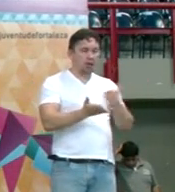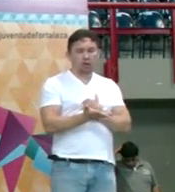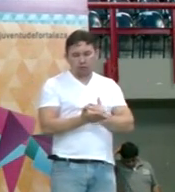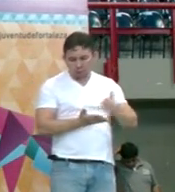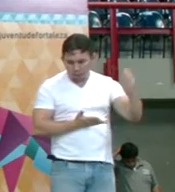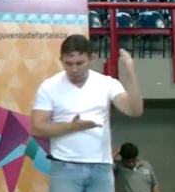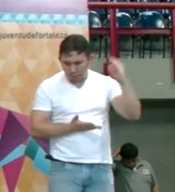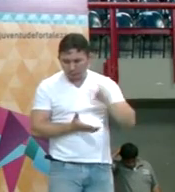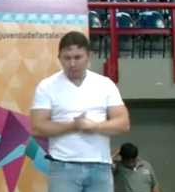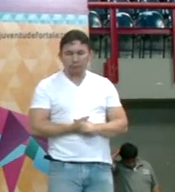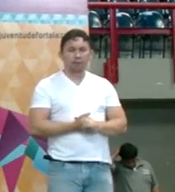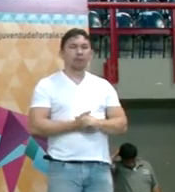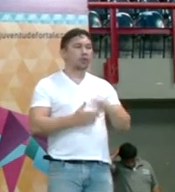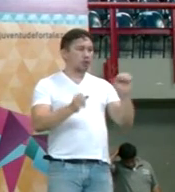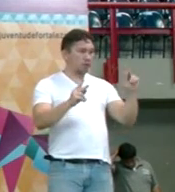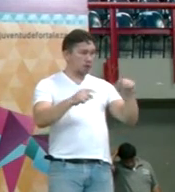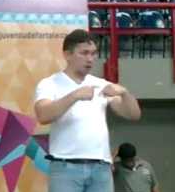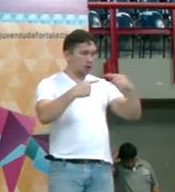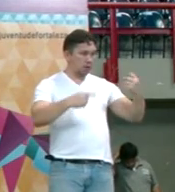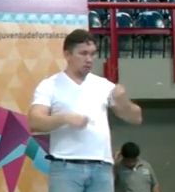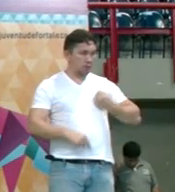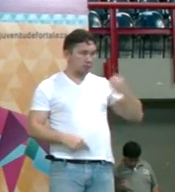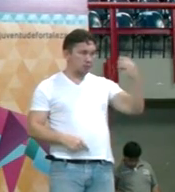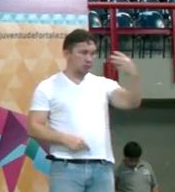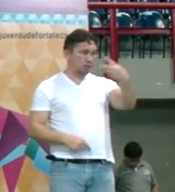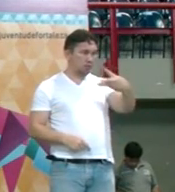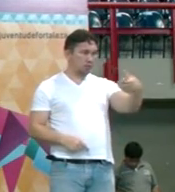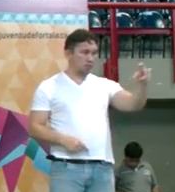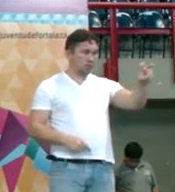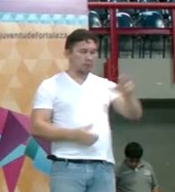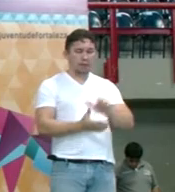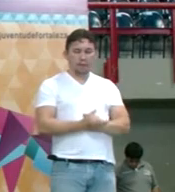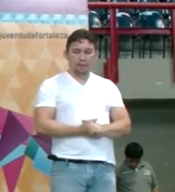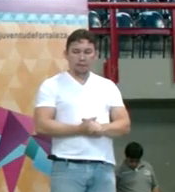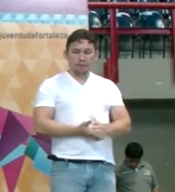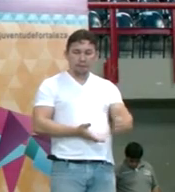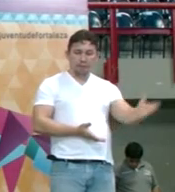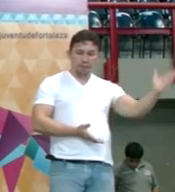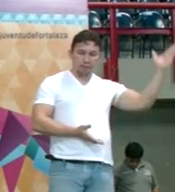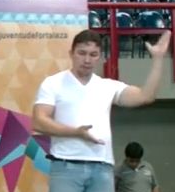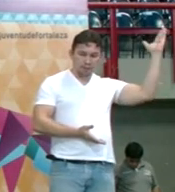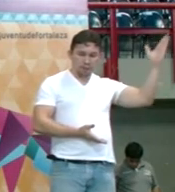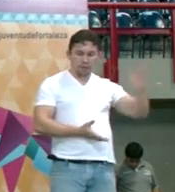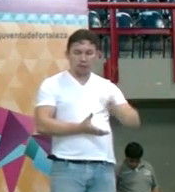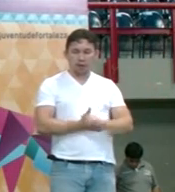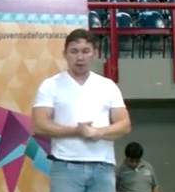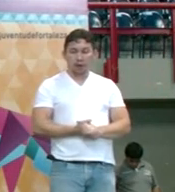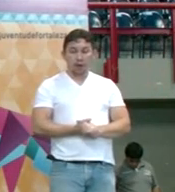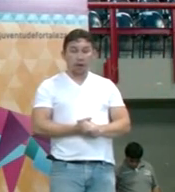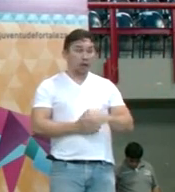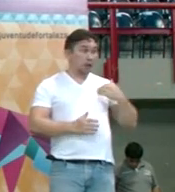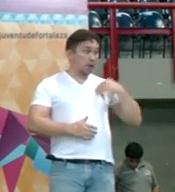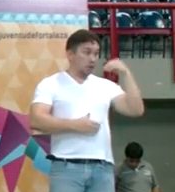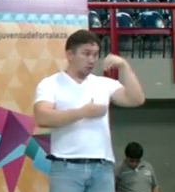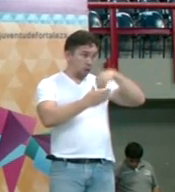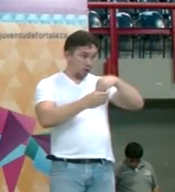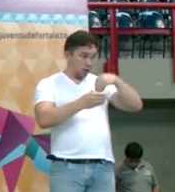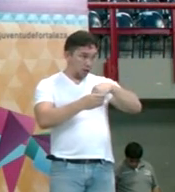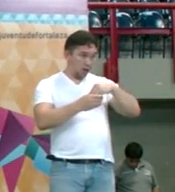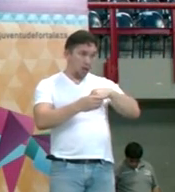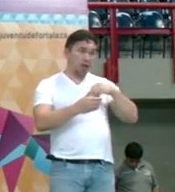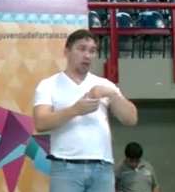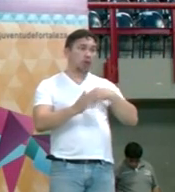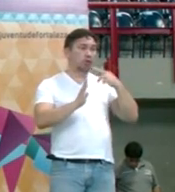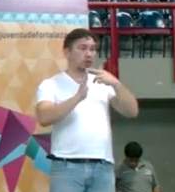gente. Pegar o material. O assunto de estatística, tá? Dentro do